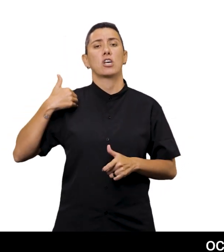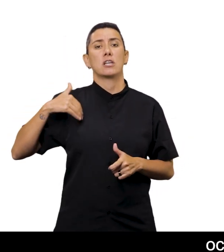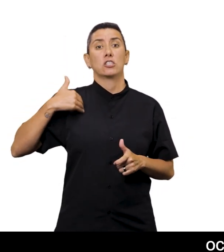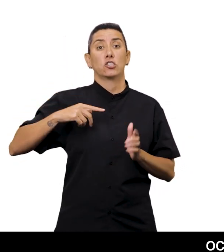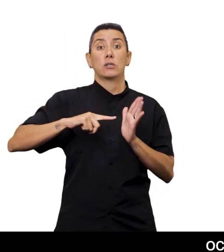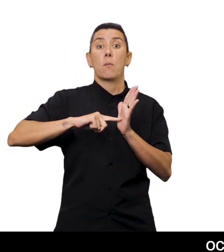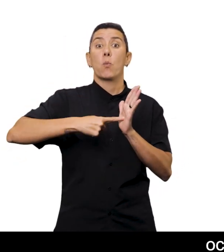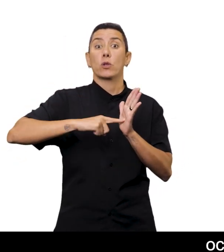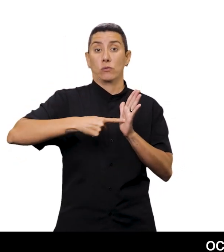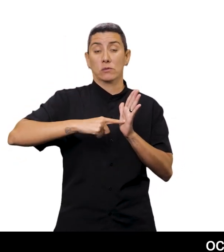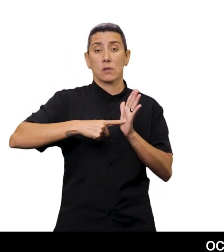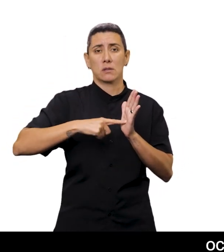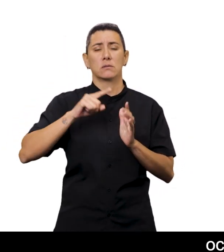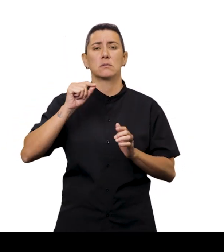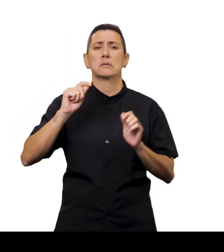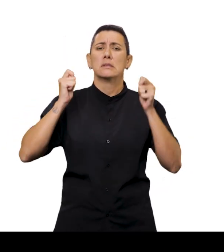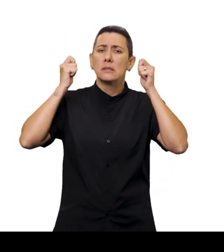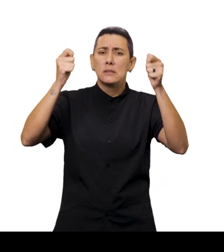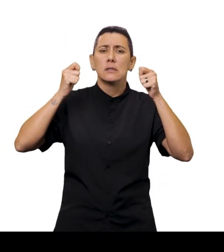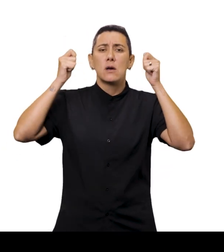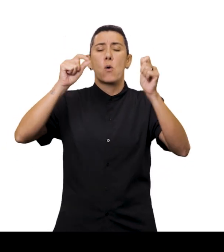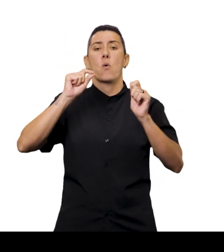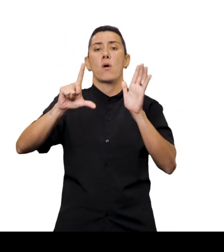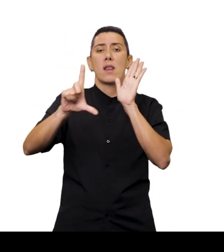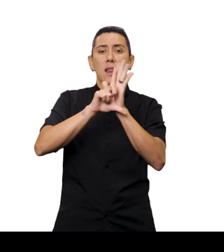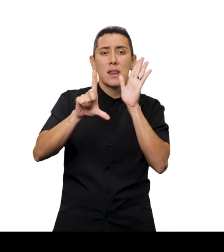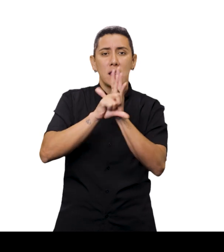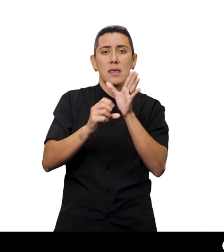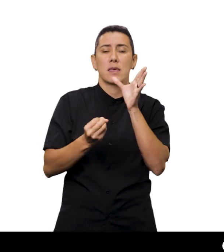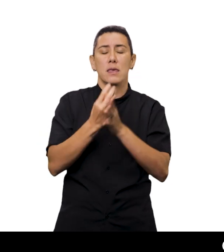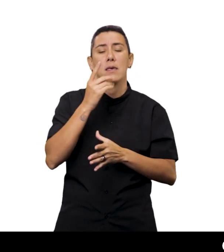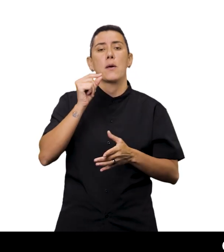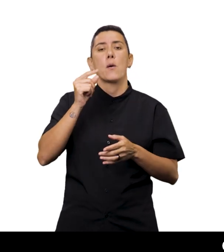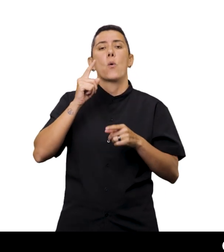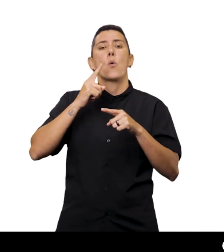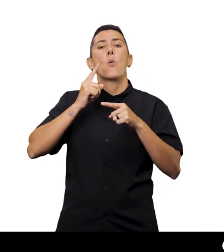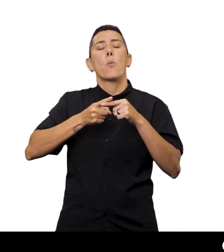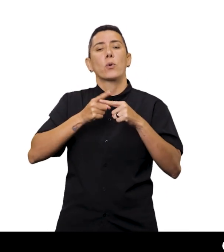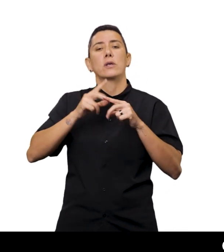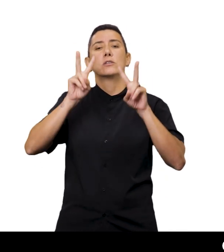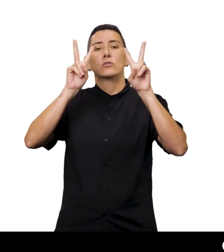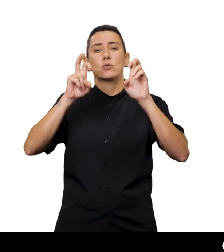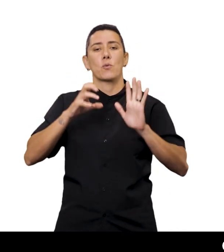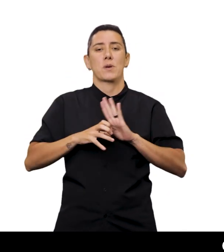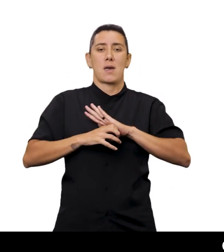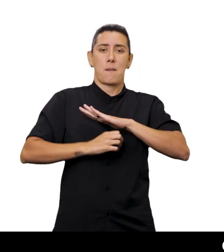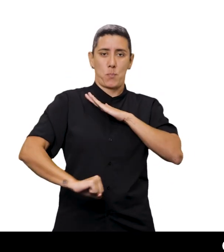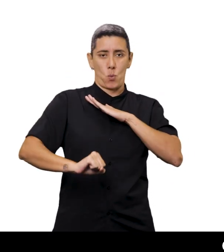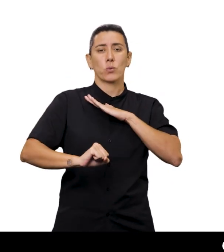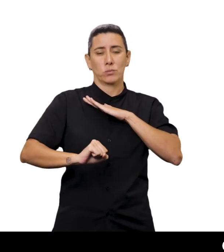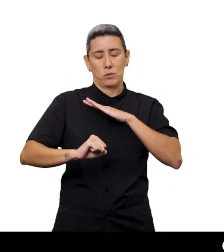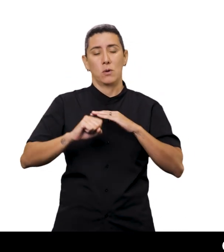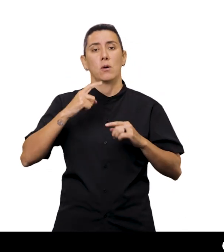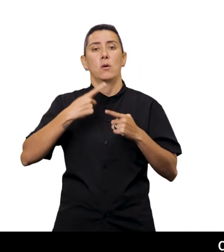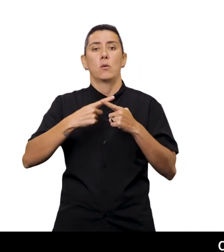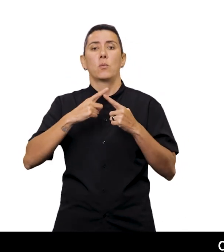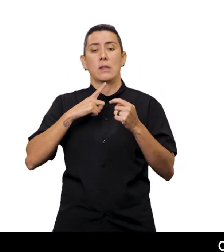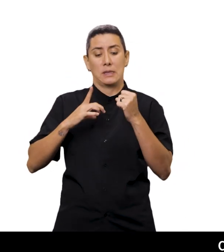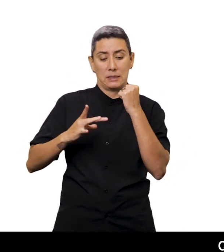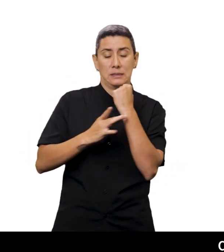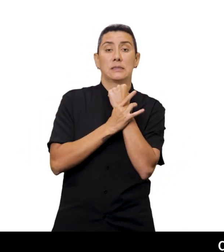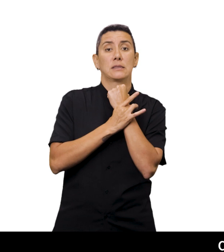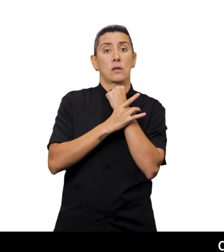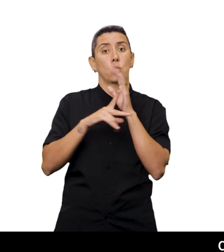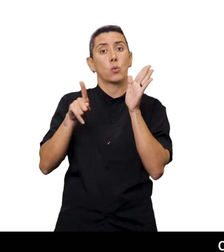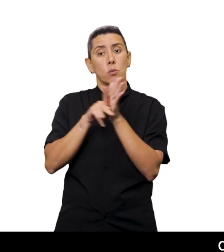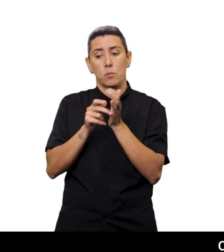em Buenos Aires, Argentina, para celebrar a aprovação de lei de interrupção voluntária da gravidez, que